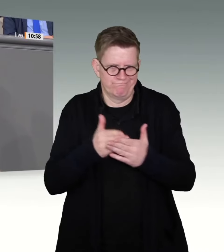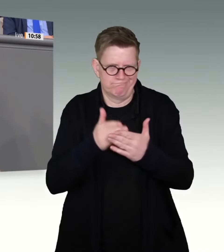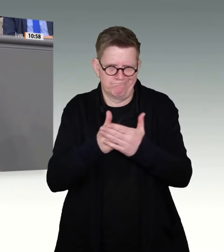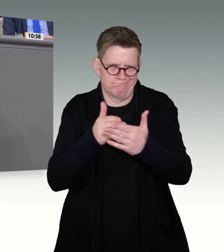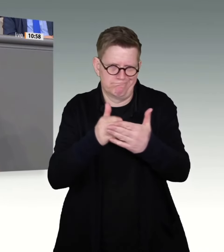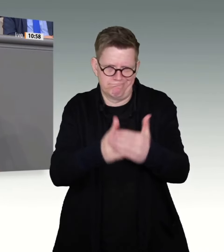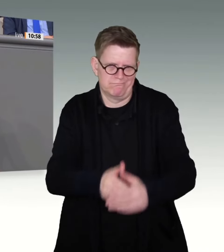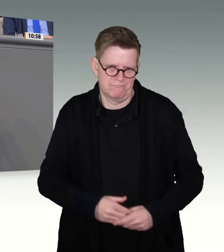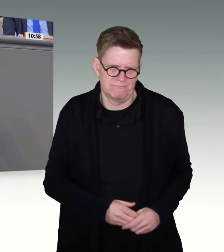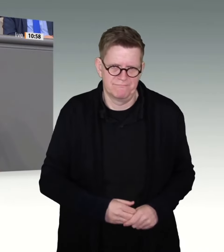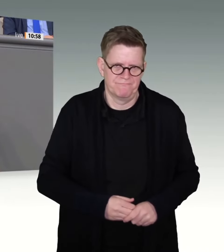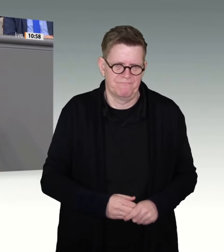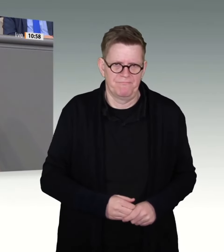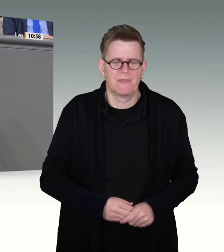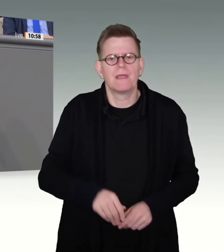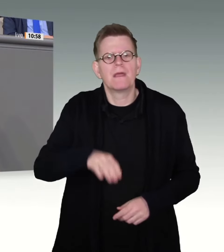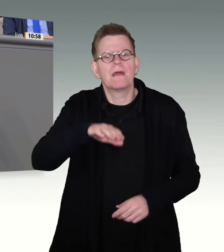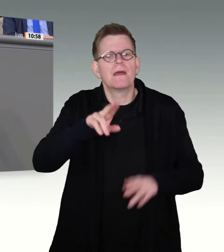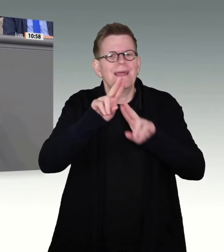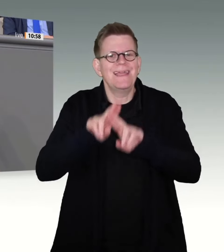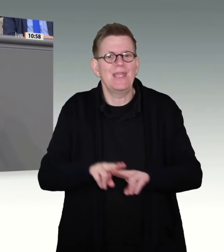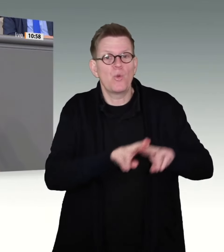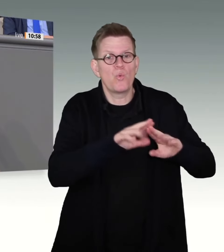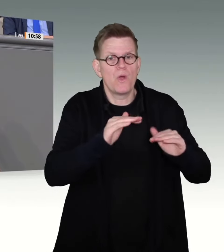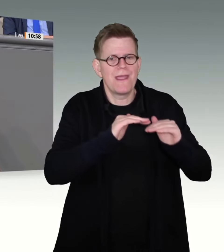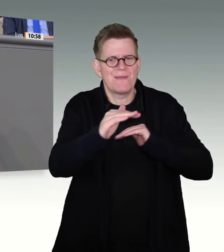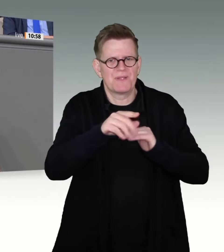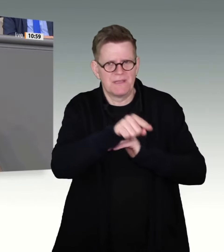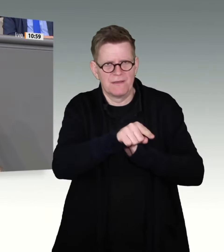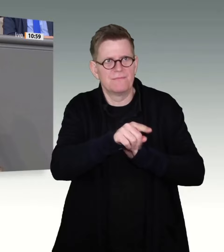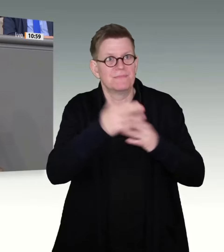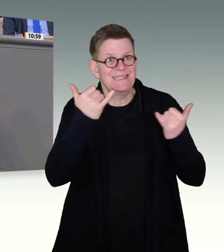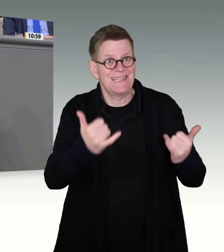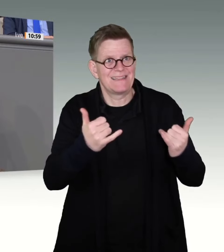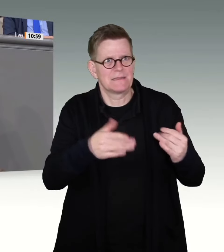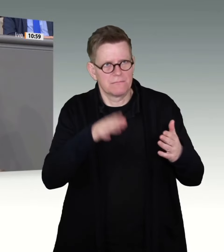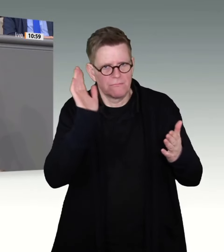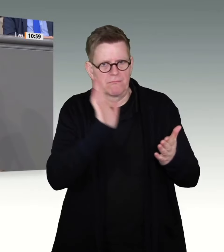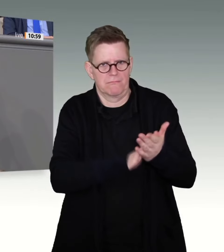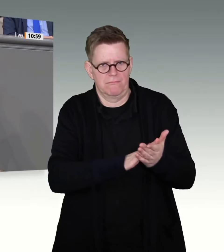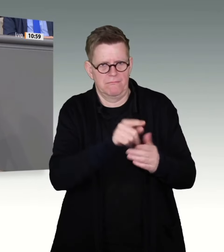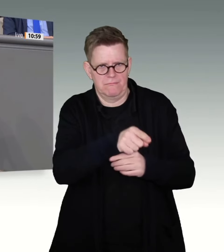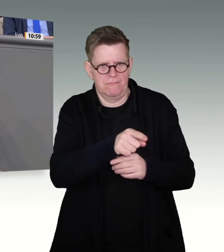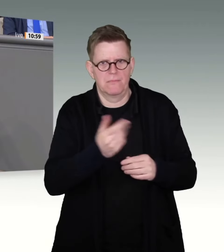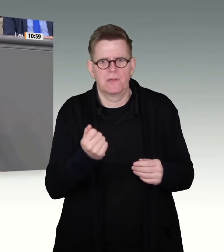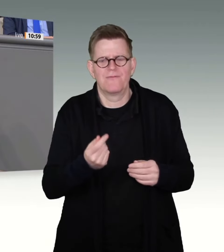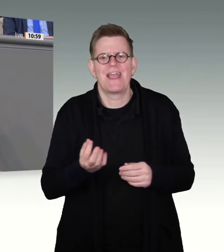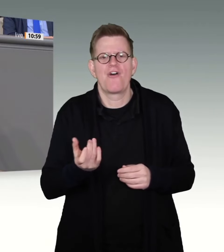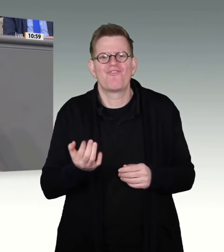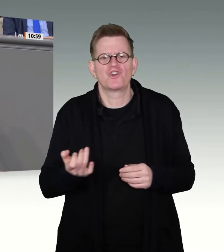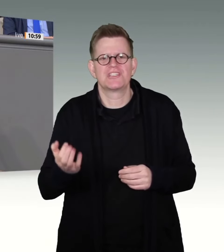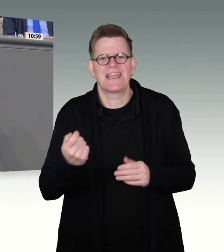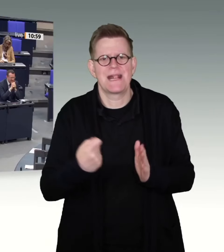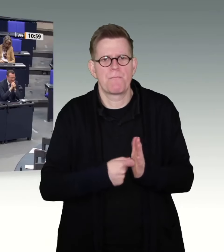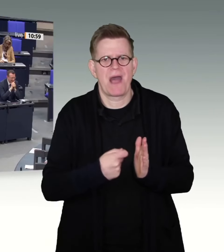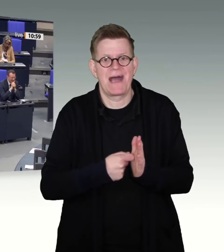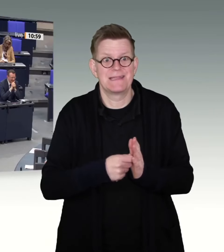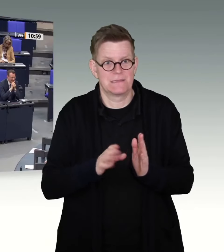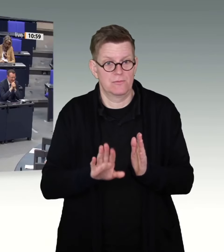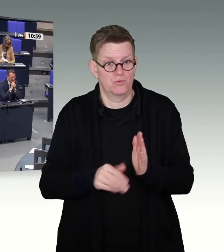sorgt mit klugen Instrumenten dafür, dass fossile Preise kontinuierlich steigen,